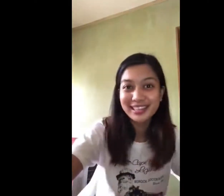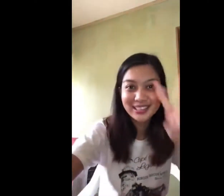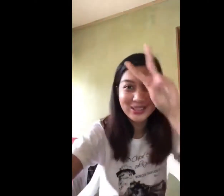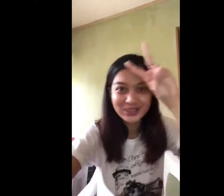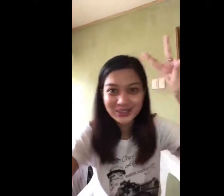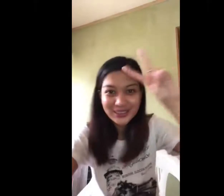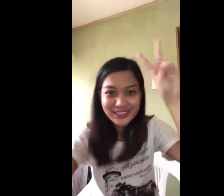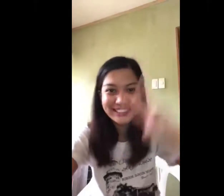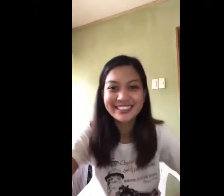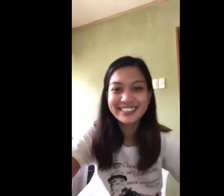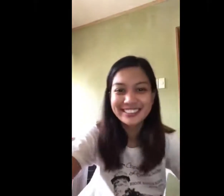episode 2.